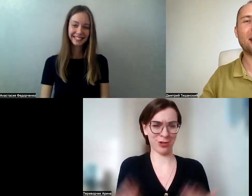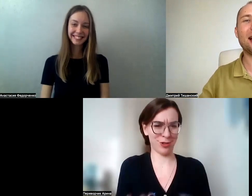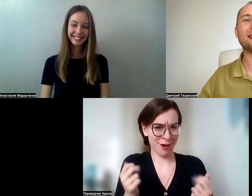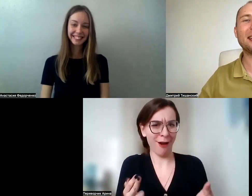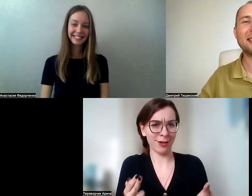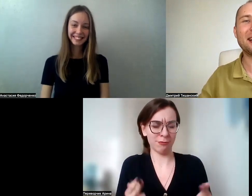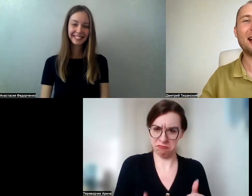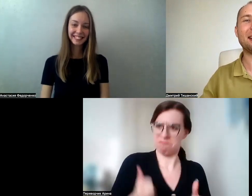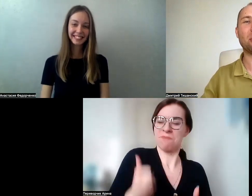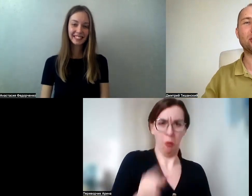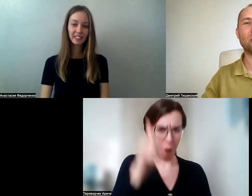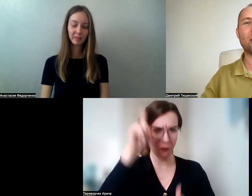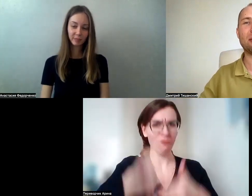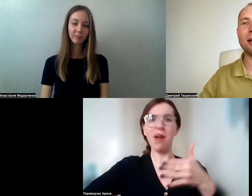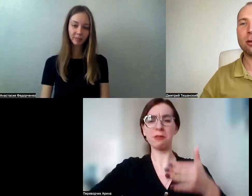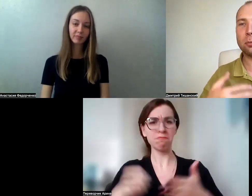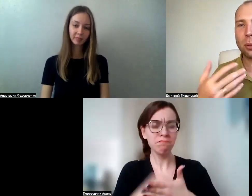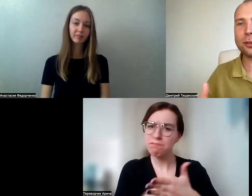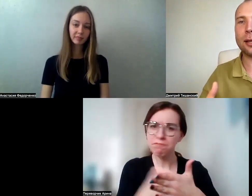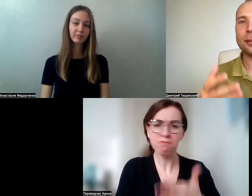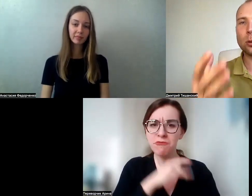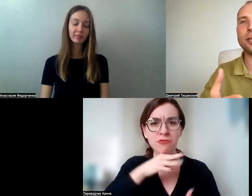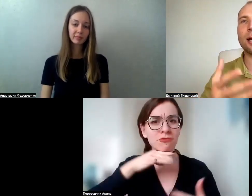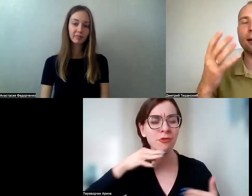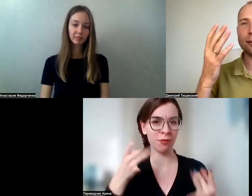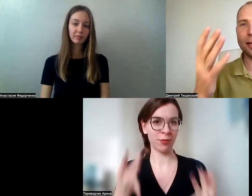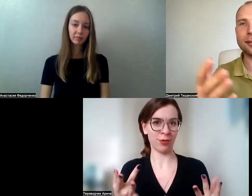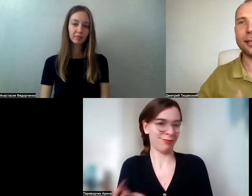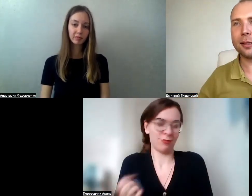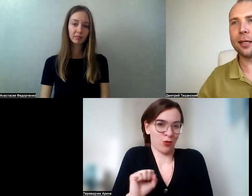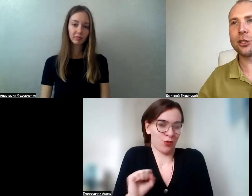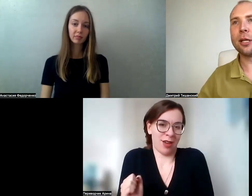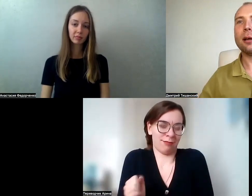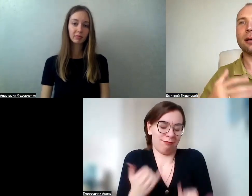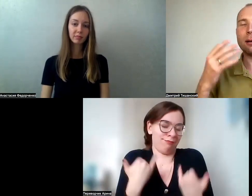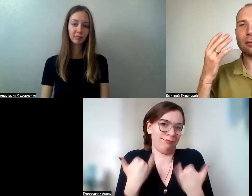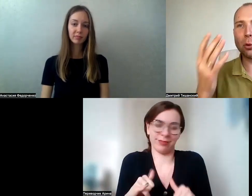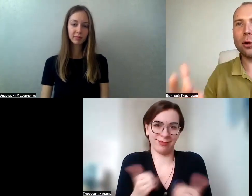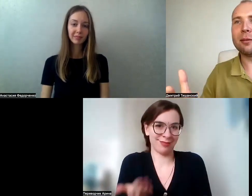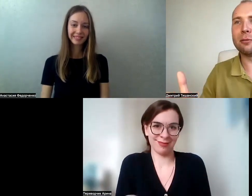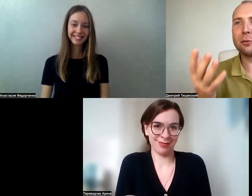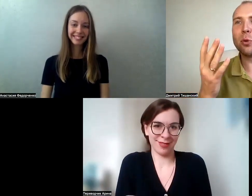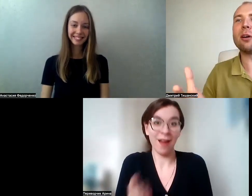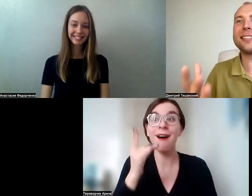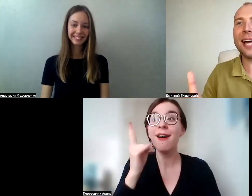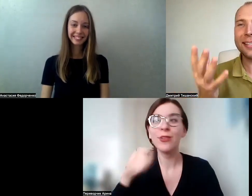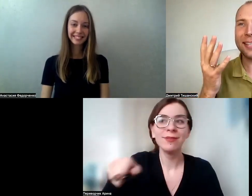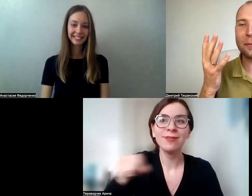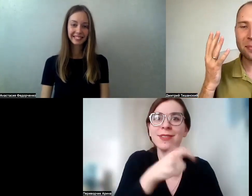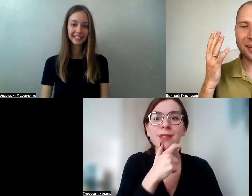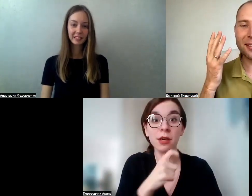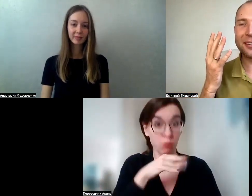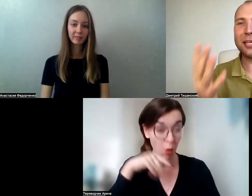широко шагает, достигает очень многого. Вот просто, друзья, да, зрители наши, кто, вот много вы